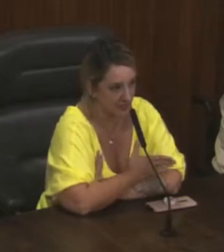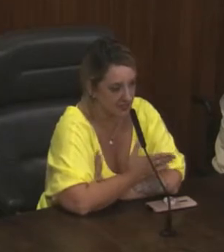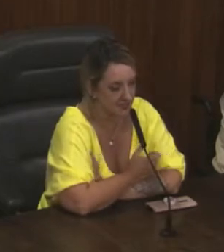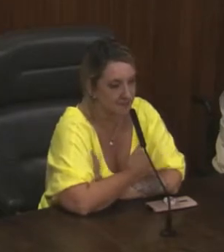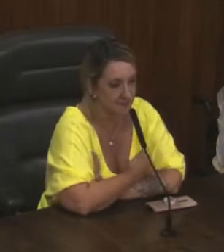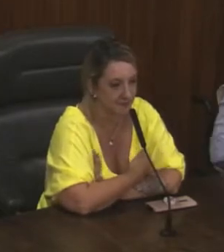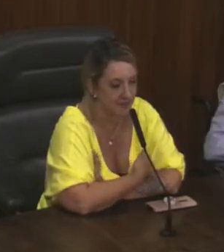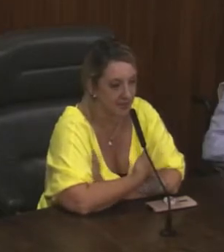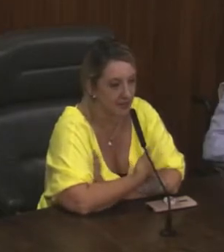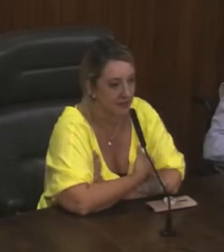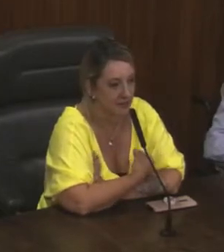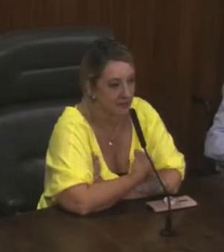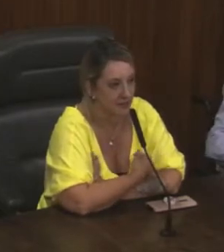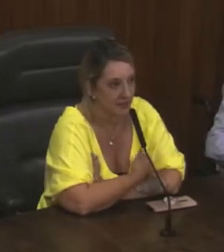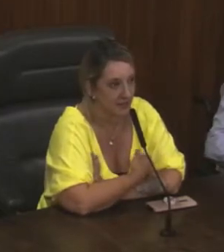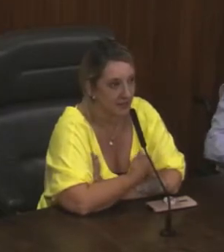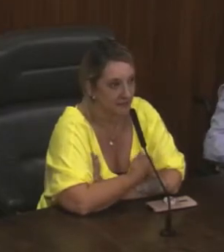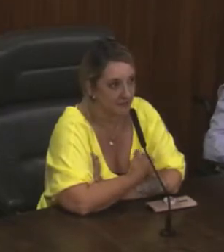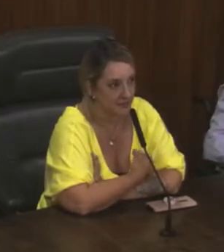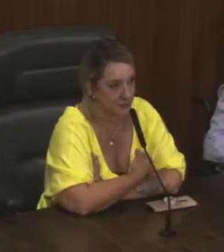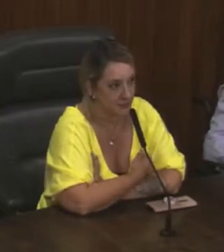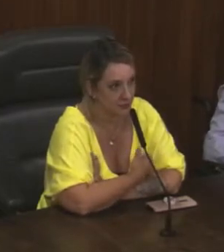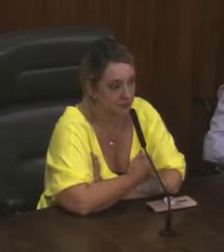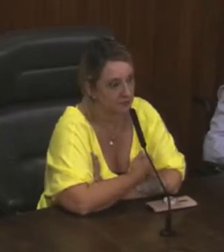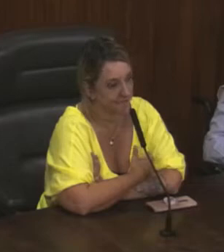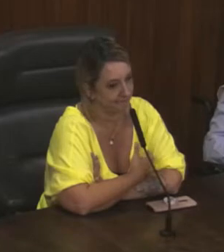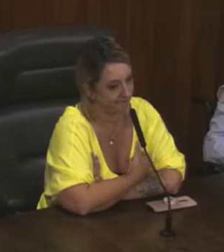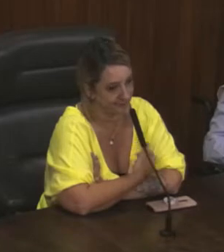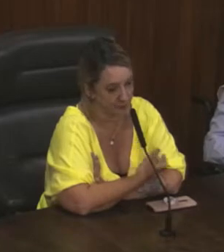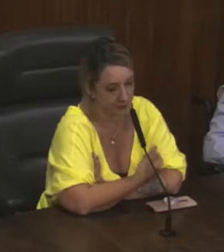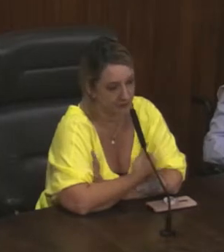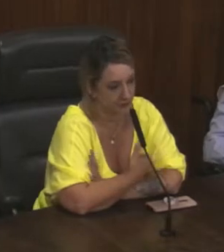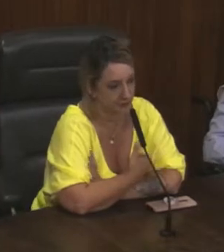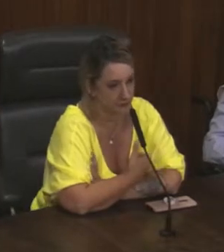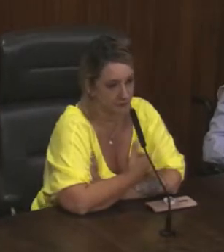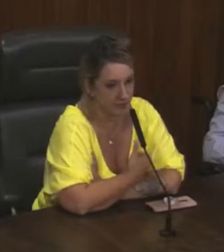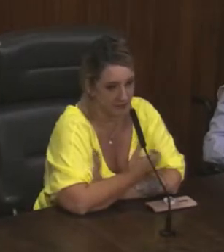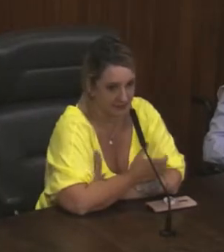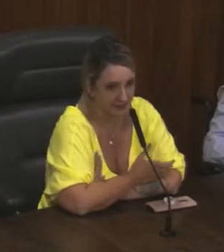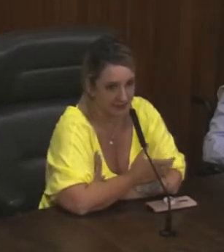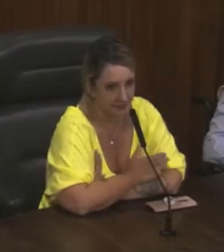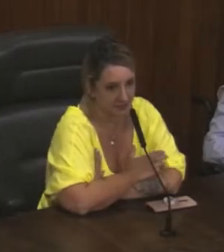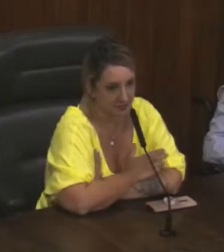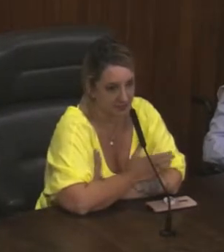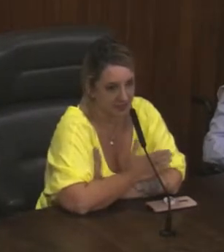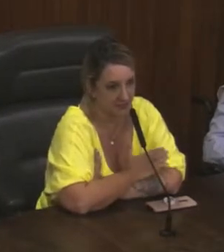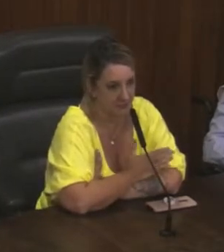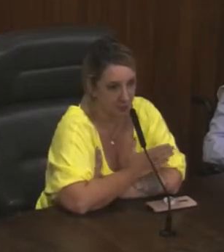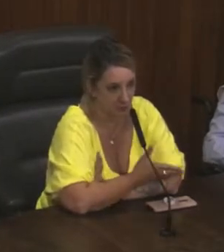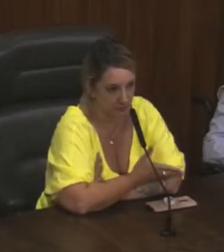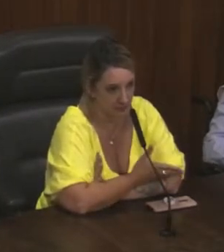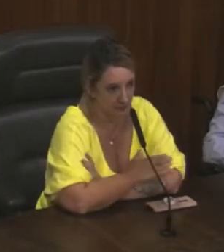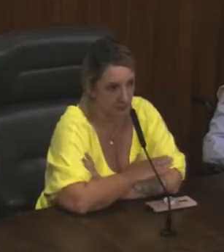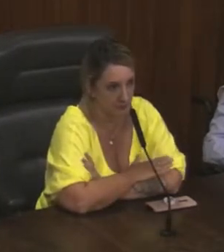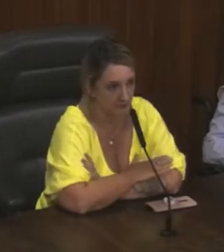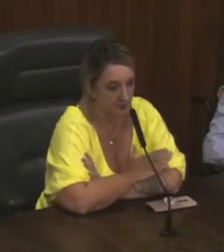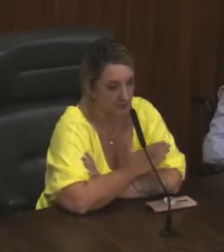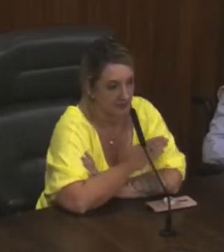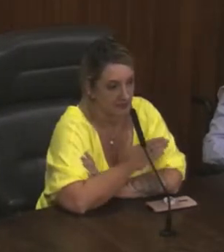vocês, tá? Vai ser um curso muito pauleira, porque a gente tem pouco tempo.